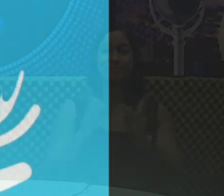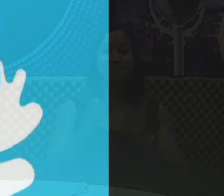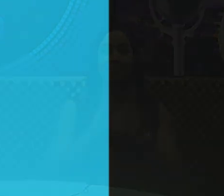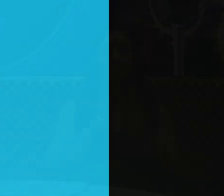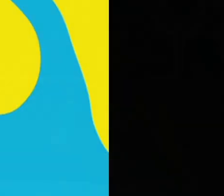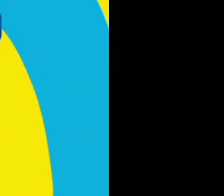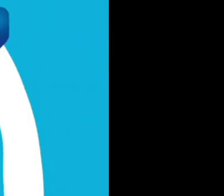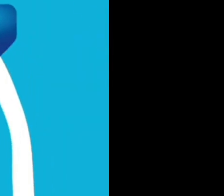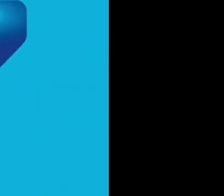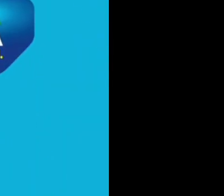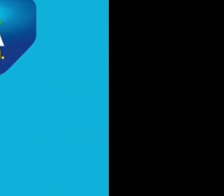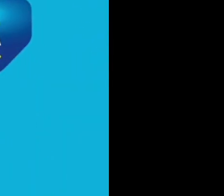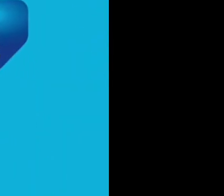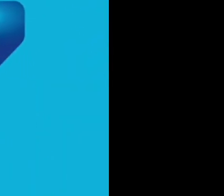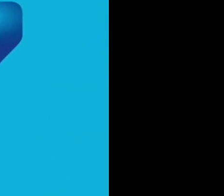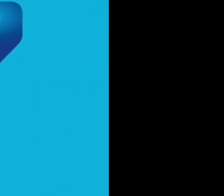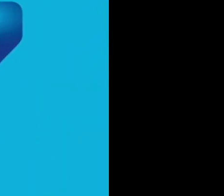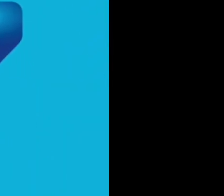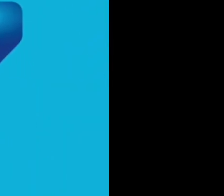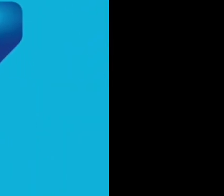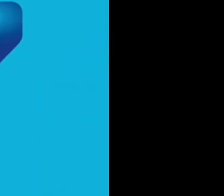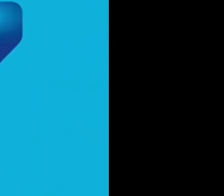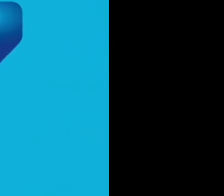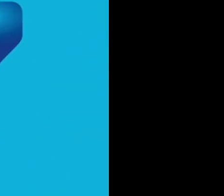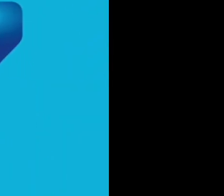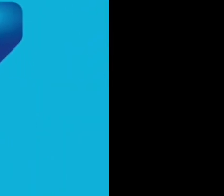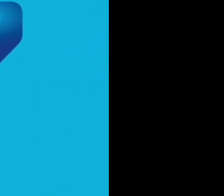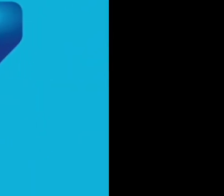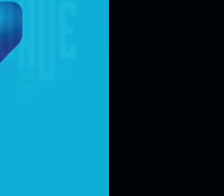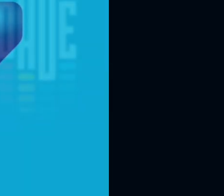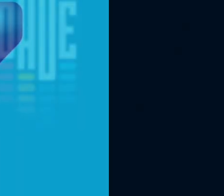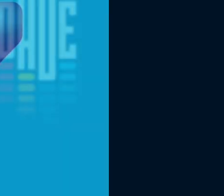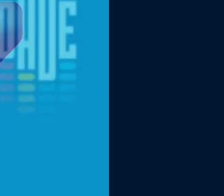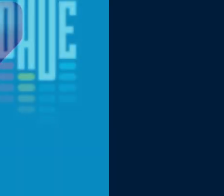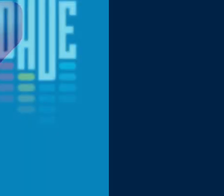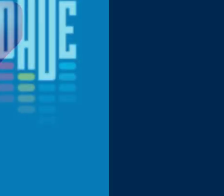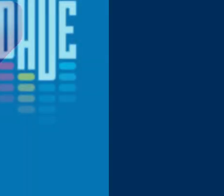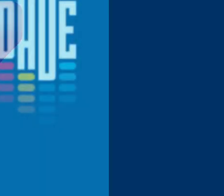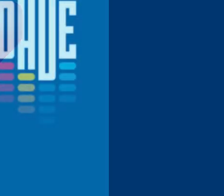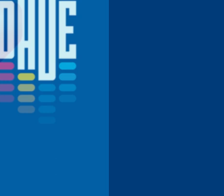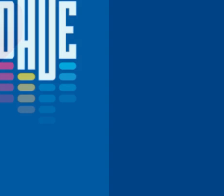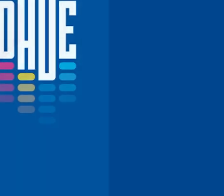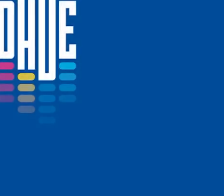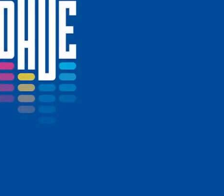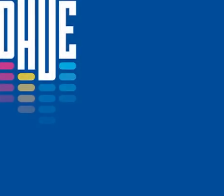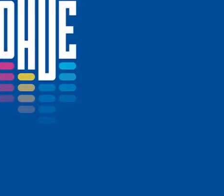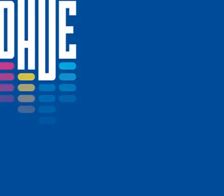Continue conosco no portal da Prefeitura e nas redes sociais.